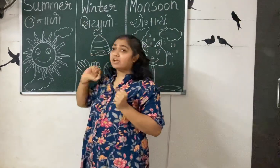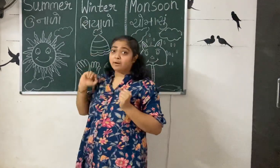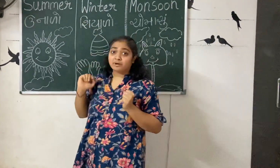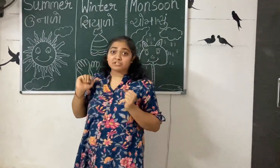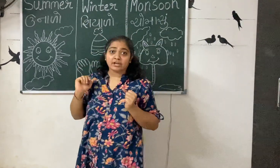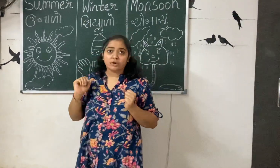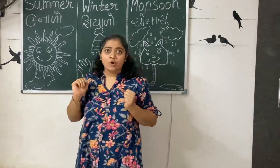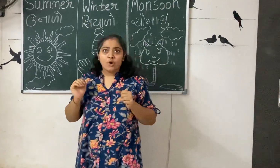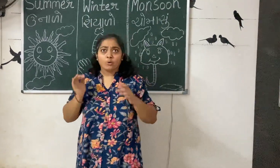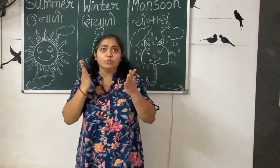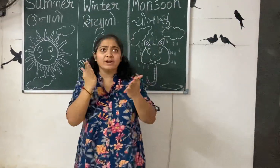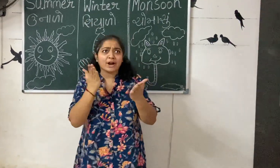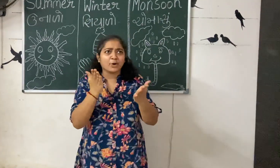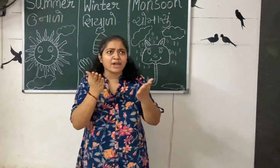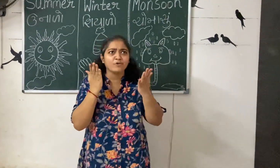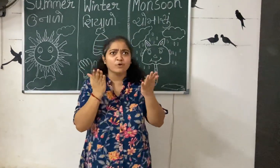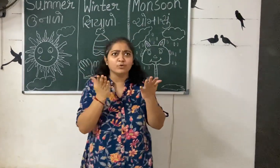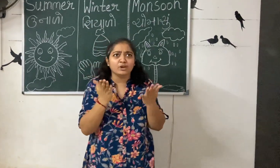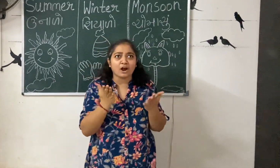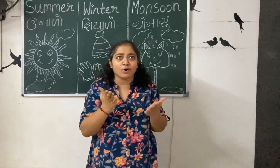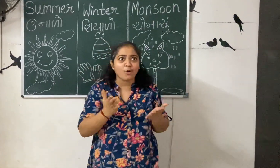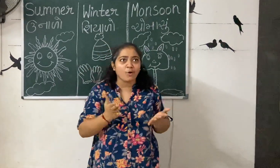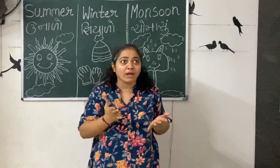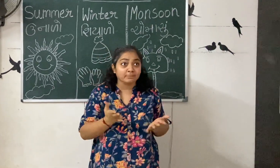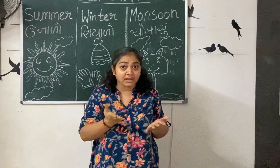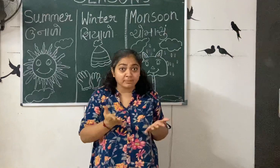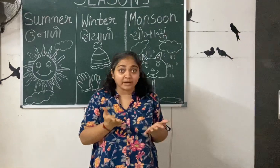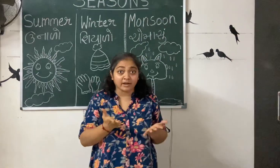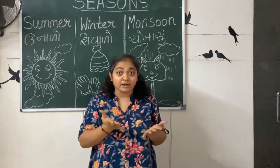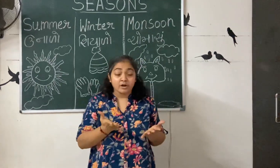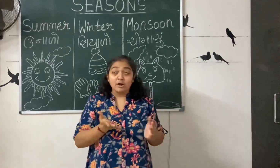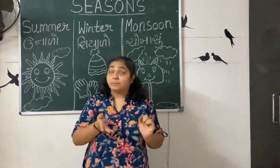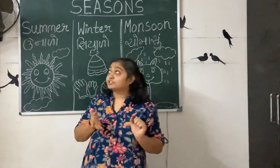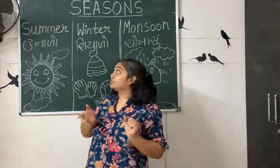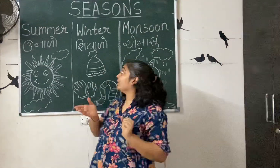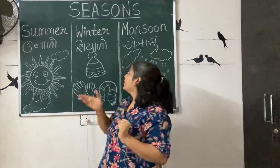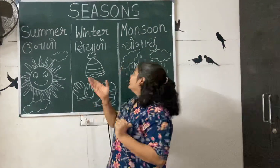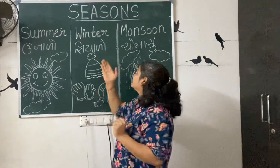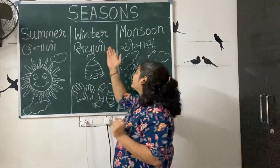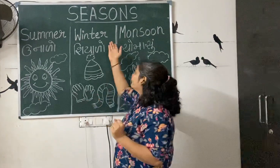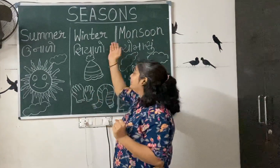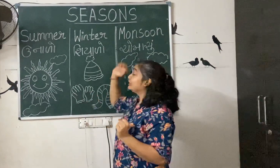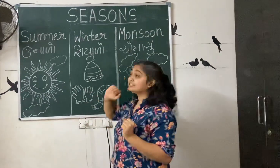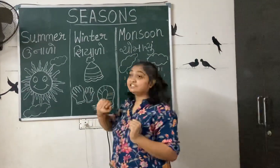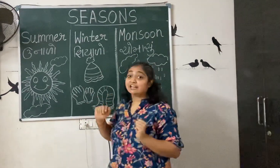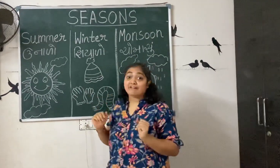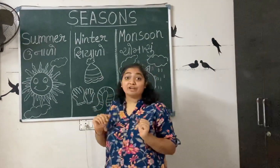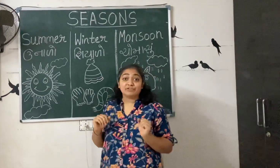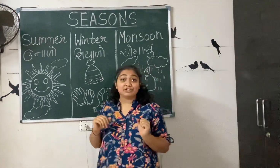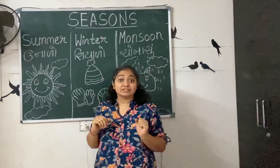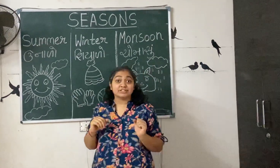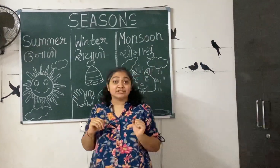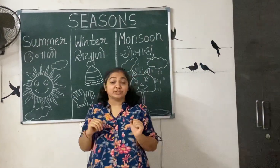खबर चे उन्हारो आई पनो थे पड़ता हलें तमने विंटर सीजन